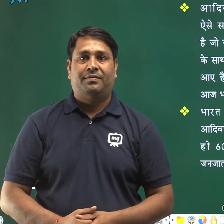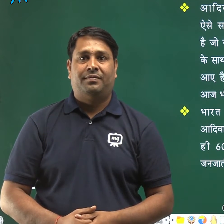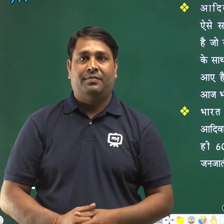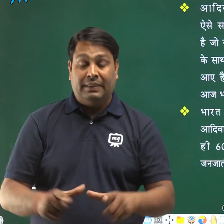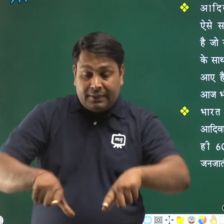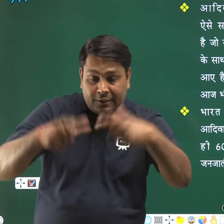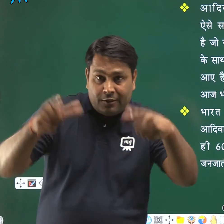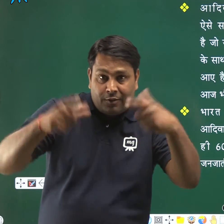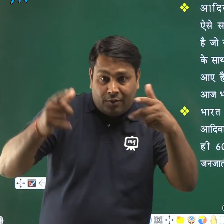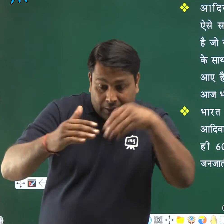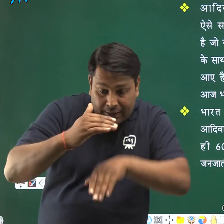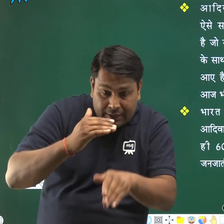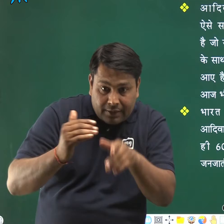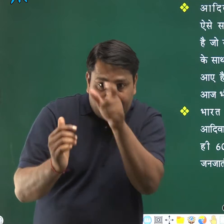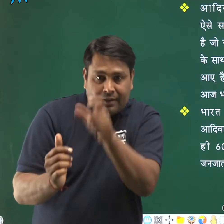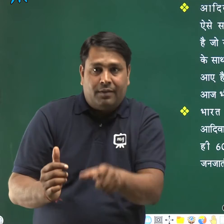आदिवासी